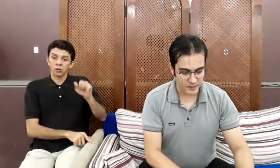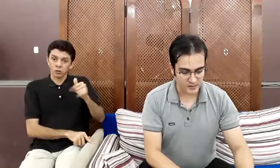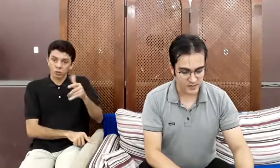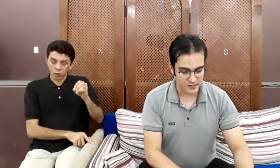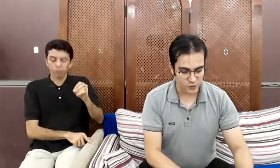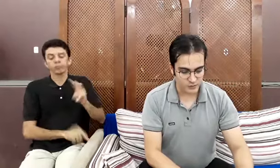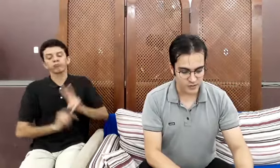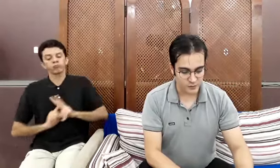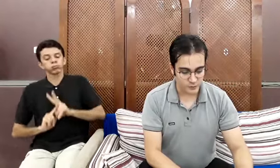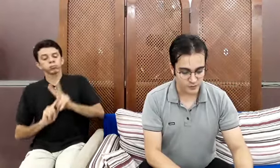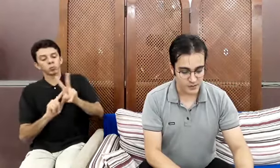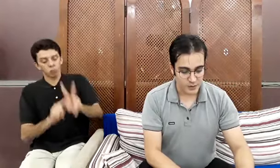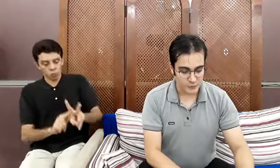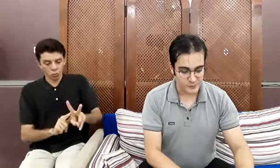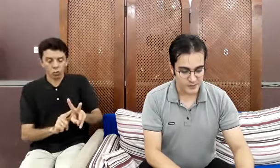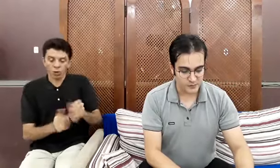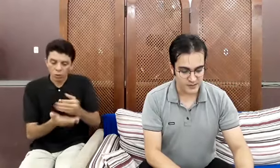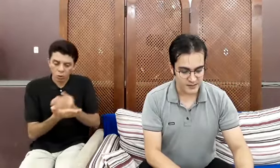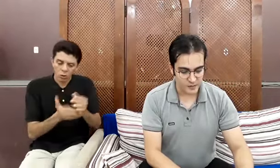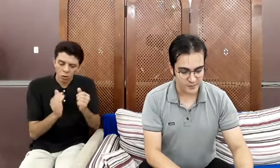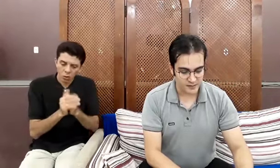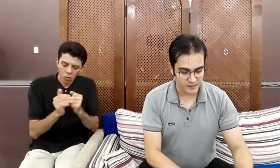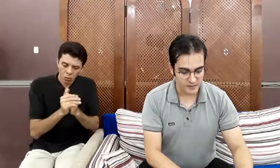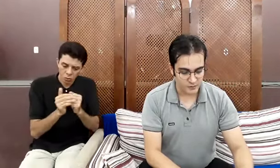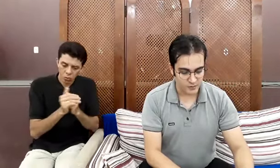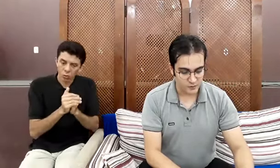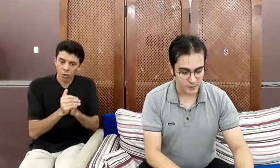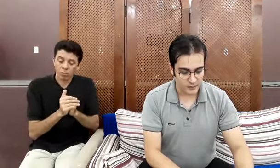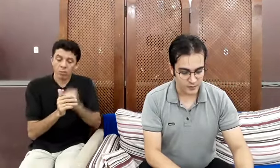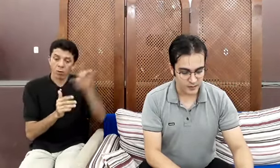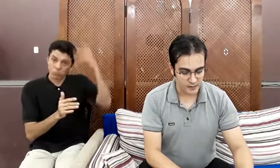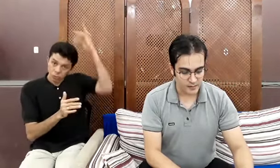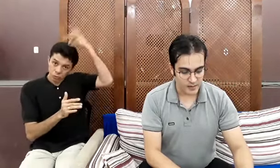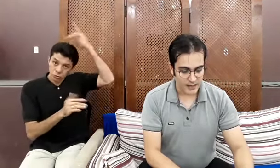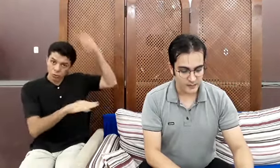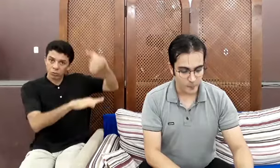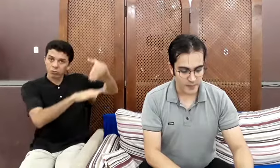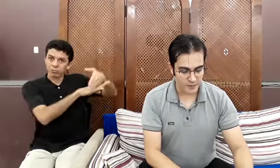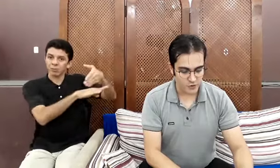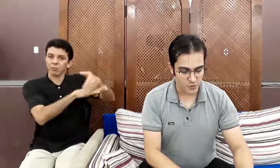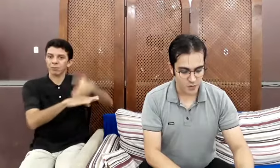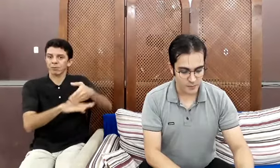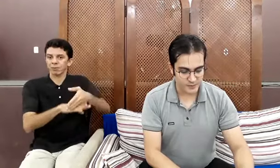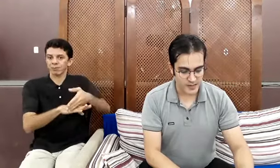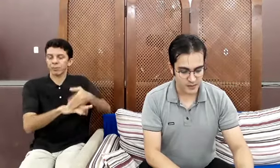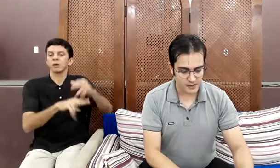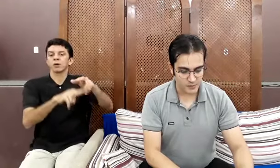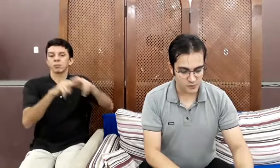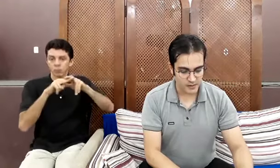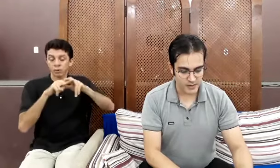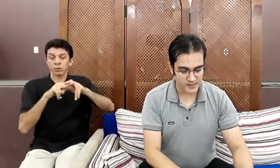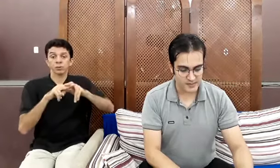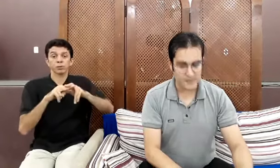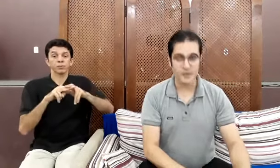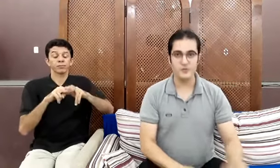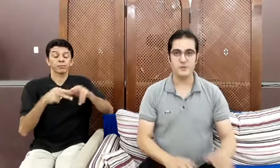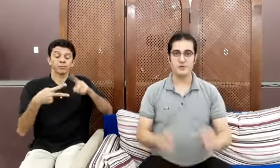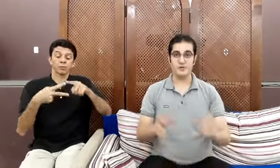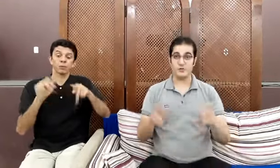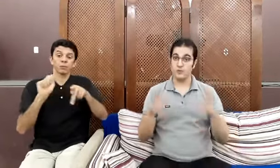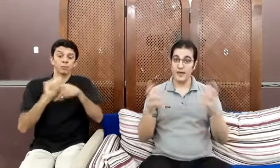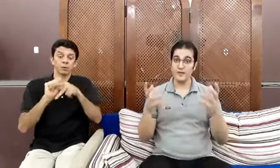sido batizados em nome de Jesus, o Espírito Santo ainda não havia descido sobre nenhum deles. Então Pedro e João impuseram as mãos sobre eles e receberam